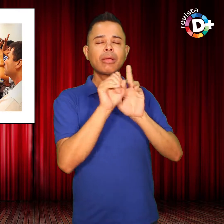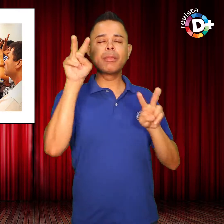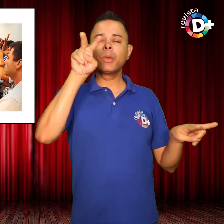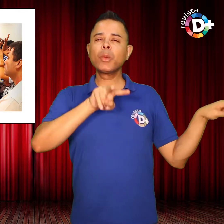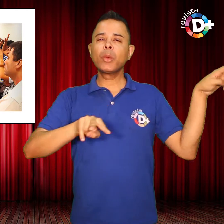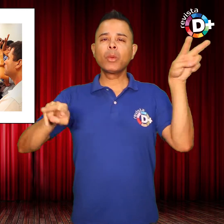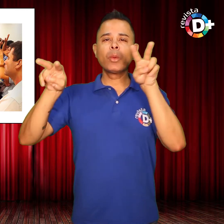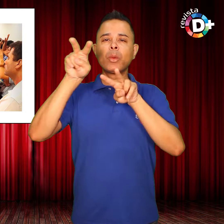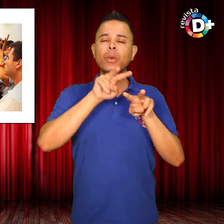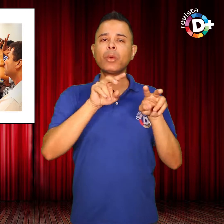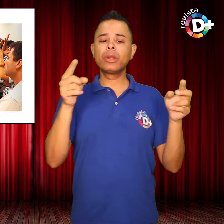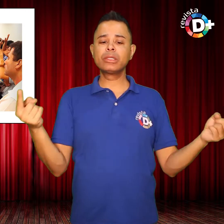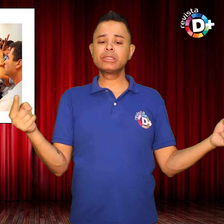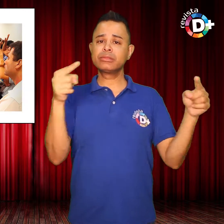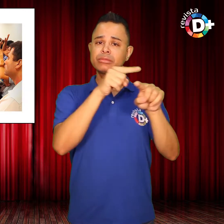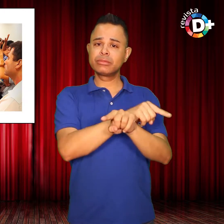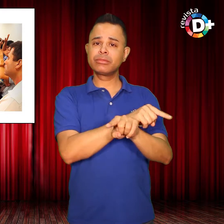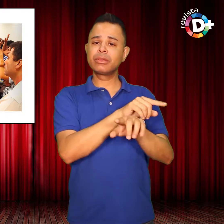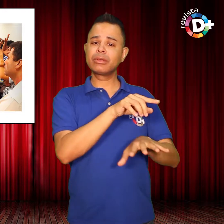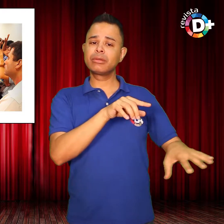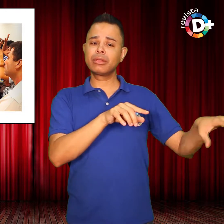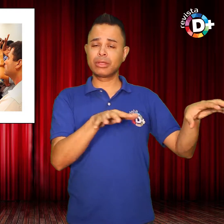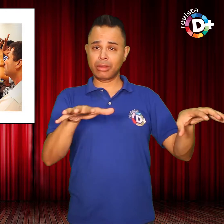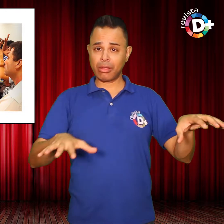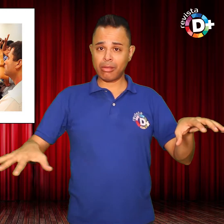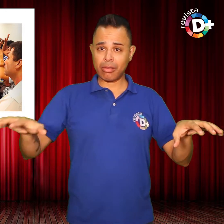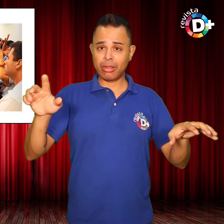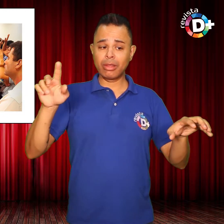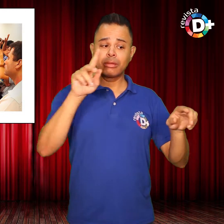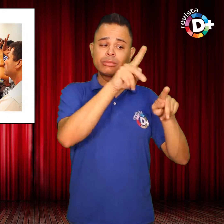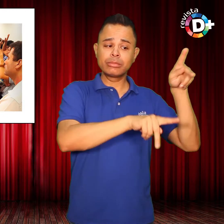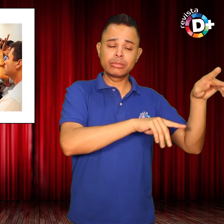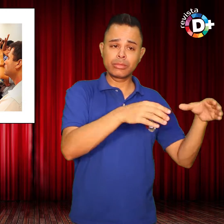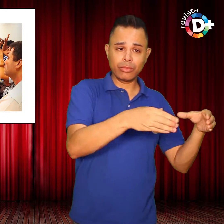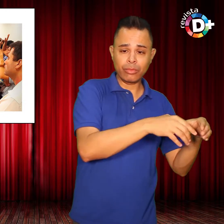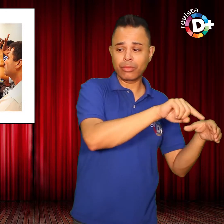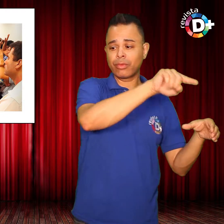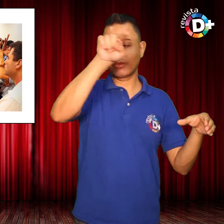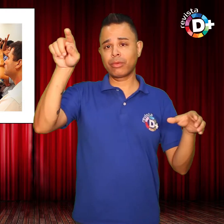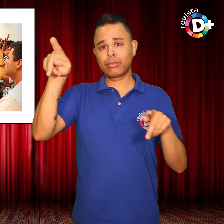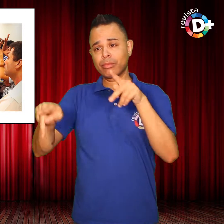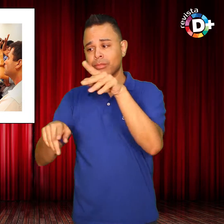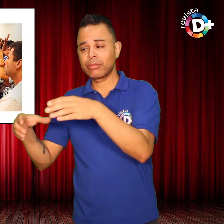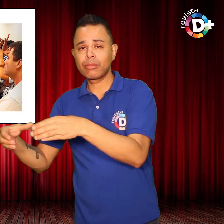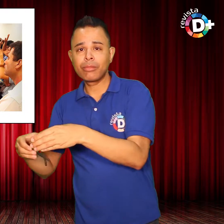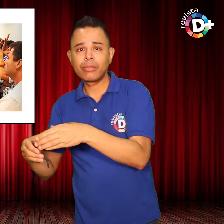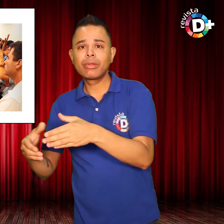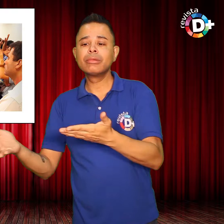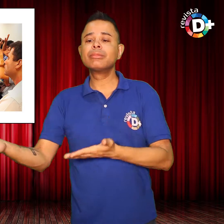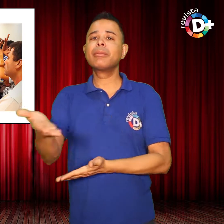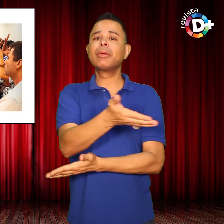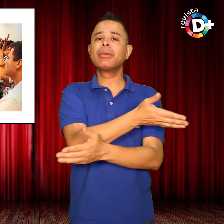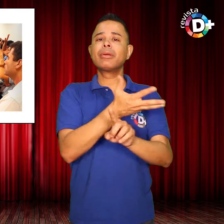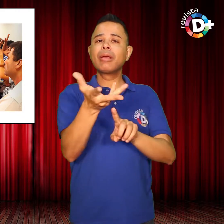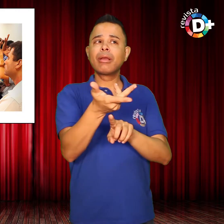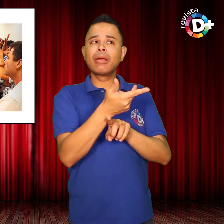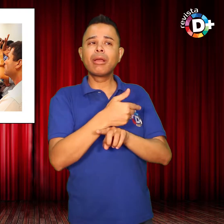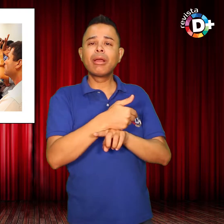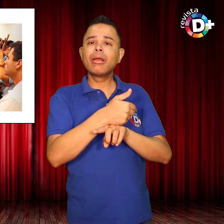identidade sensoriais de mundos opostos mas que pudesse compreender o que estava sendo feito na ação artística